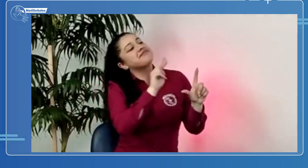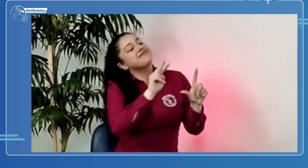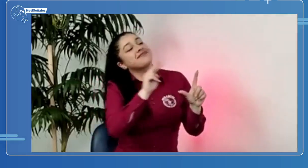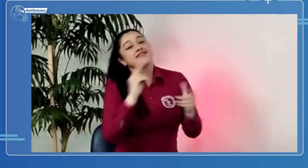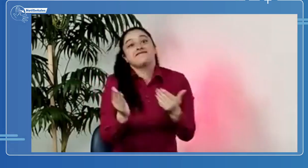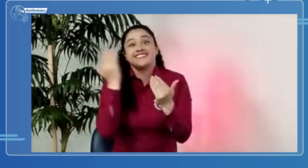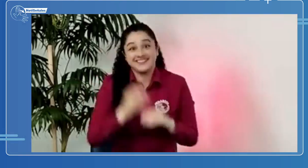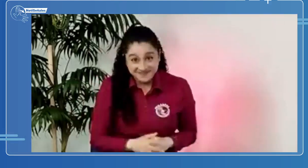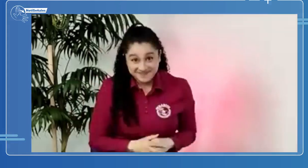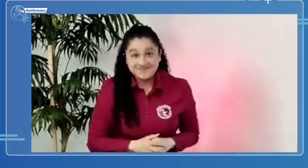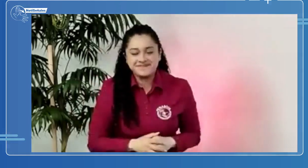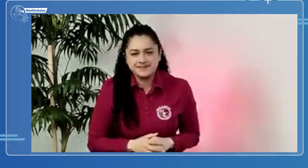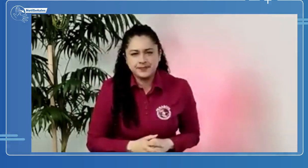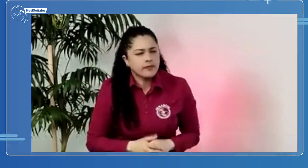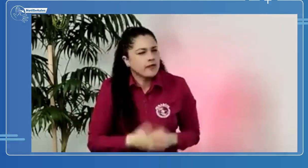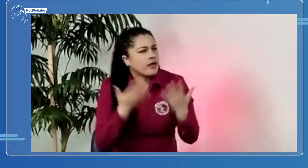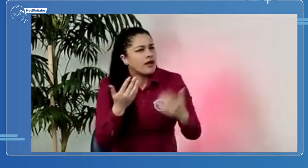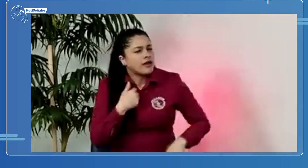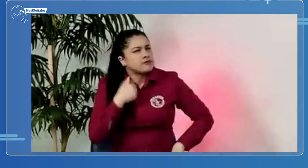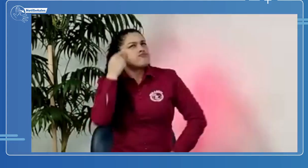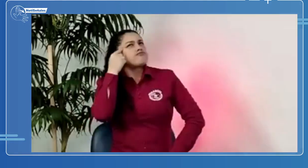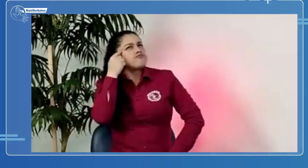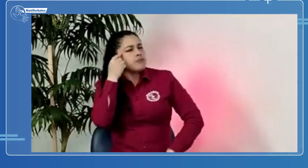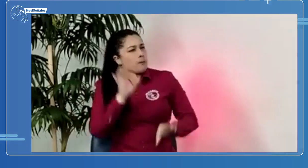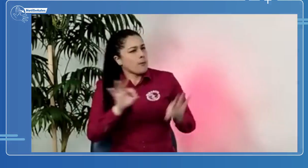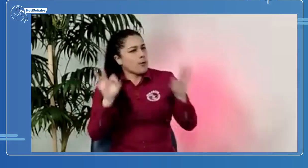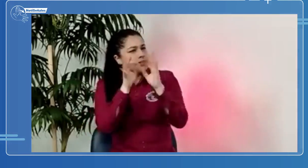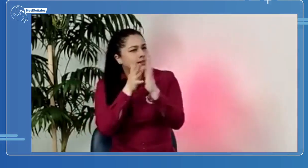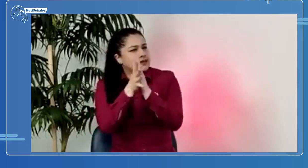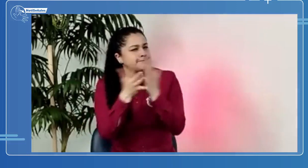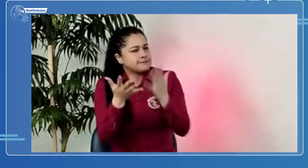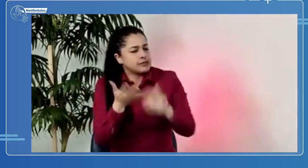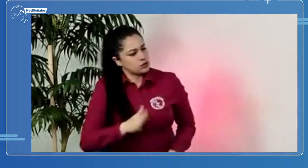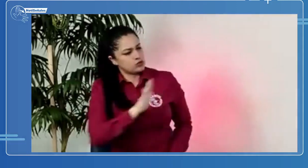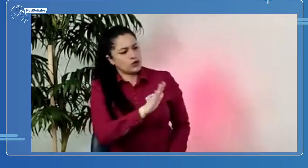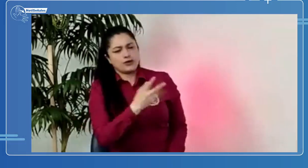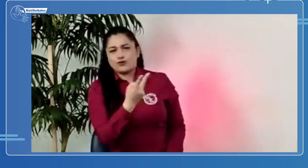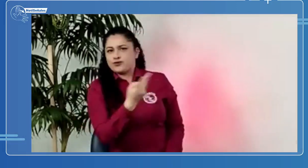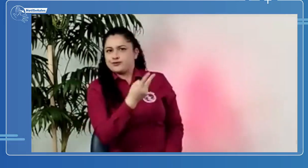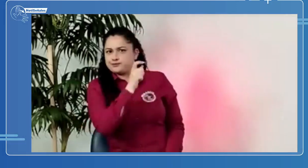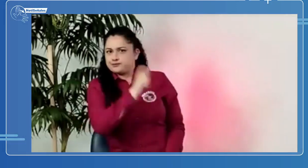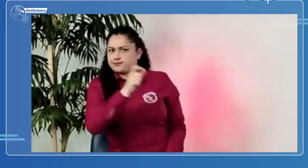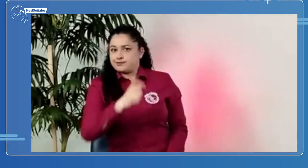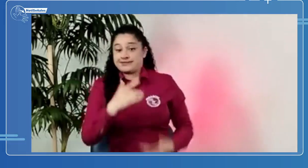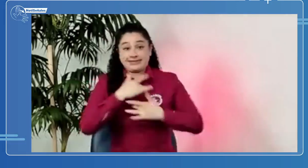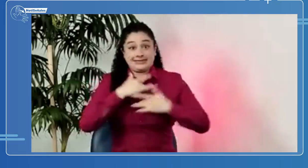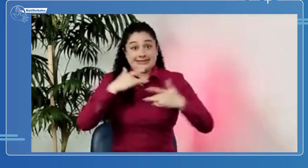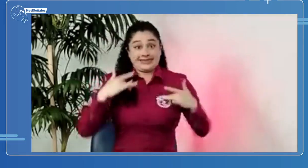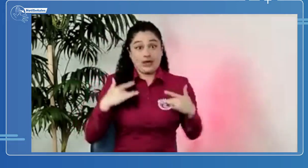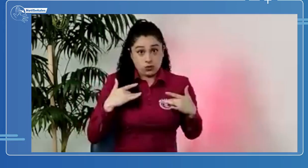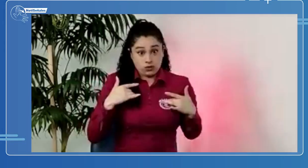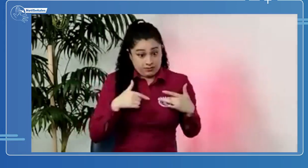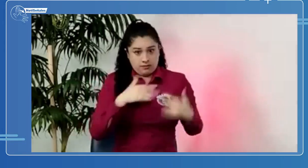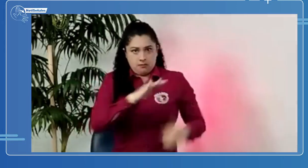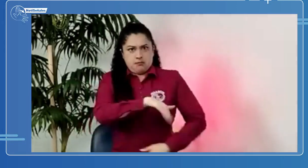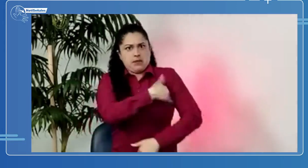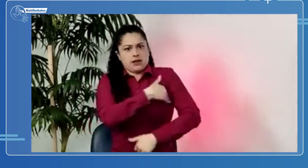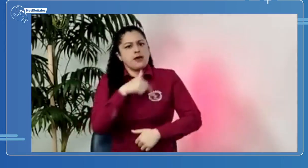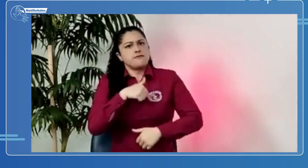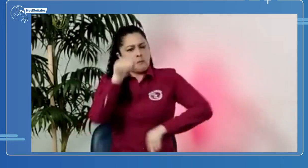unas que están allí. Entonces, es importante, pues también les quería contar a las dos personas que también nos